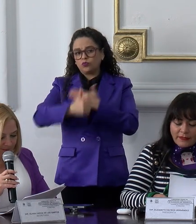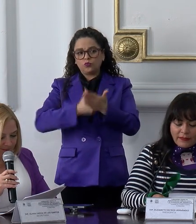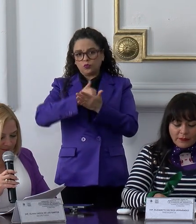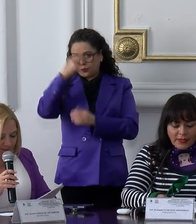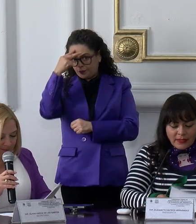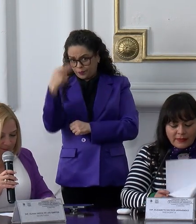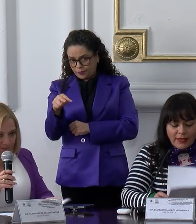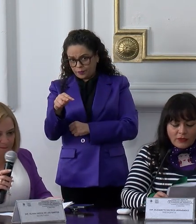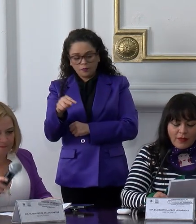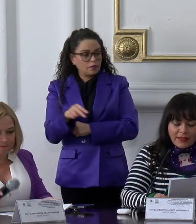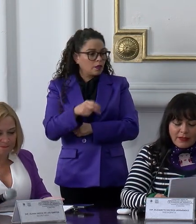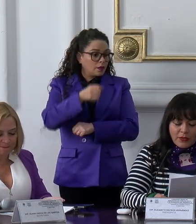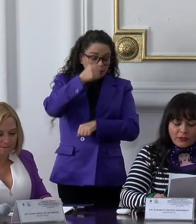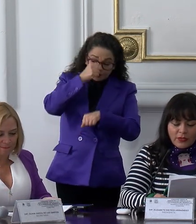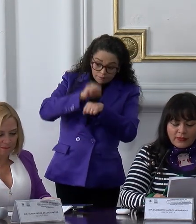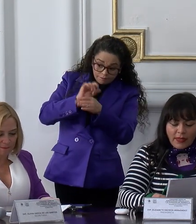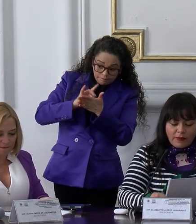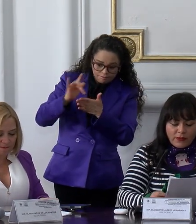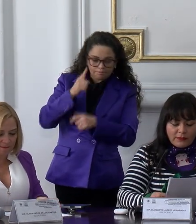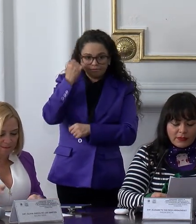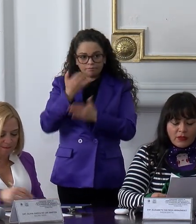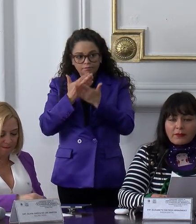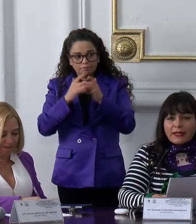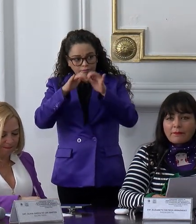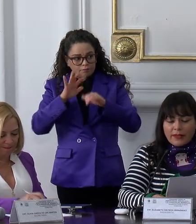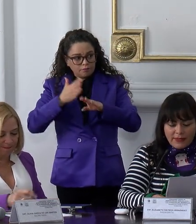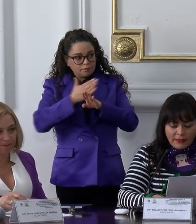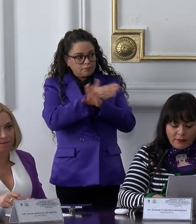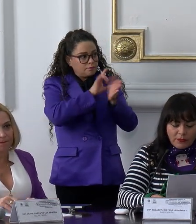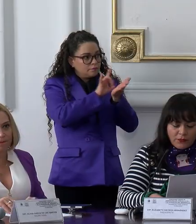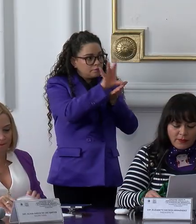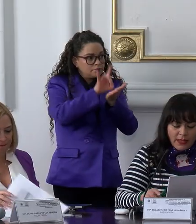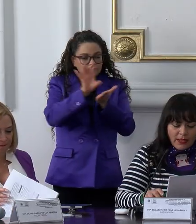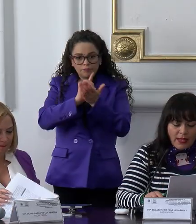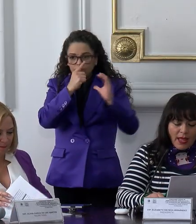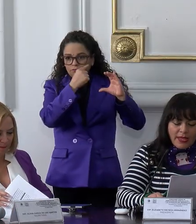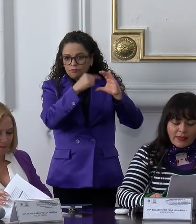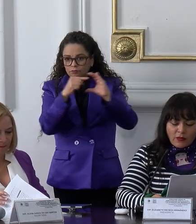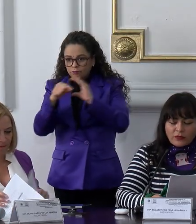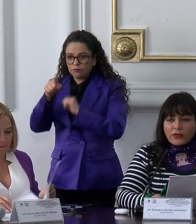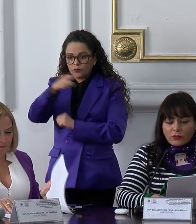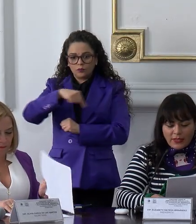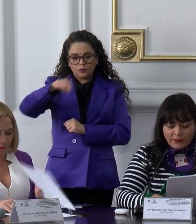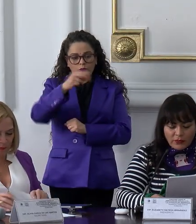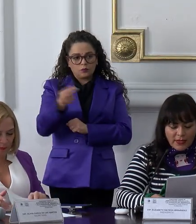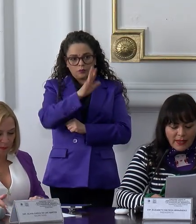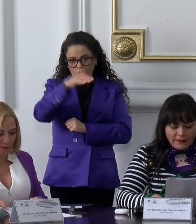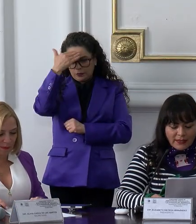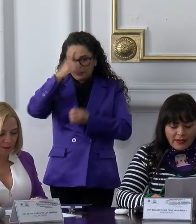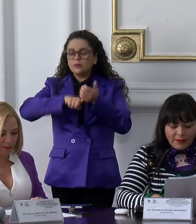Muchas gracias, diputada secretaria. Toda vez que el proyecto de dictamen fue remitido de manera previa, en tiempo y forma, a estas Comisiones